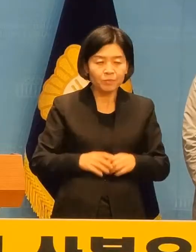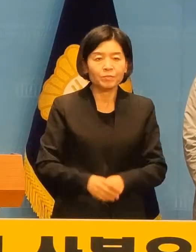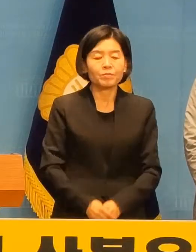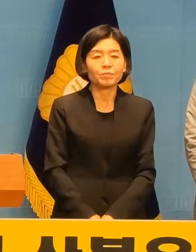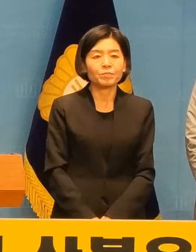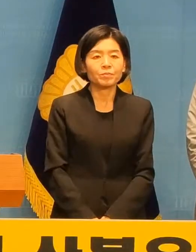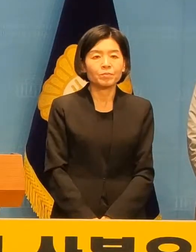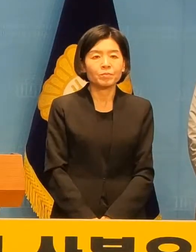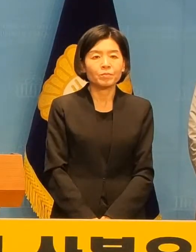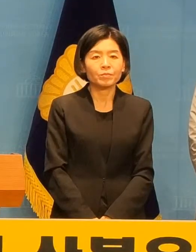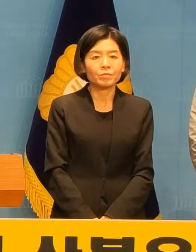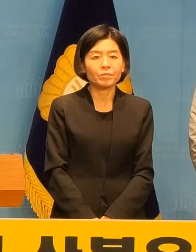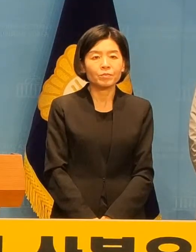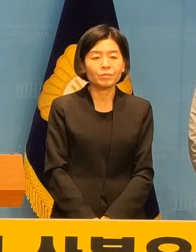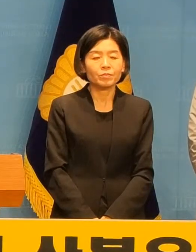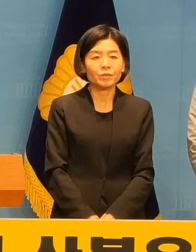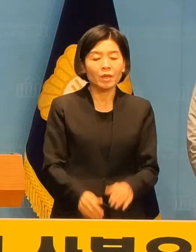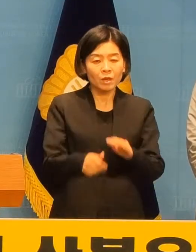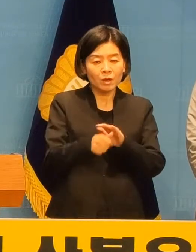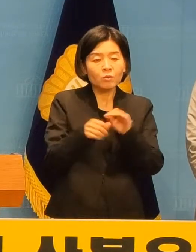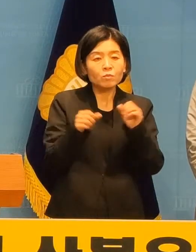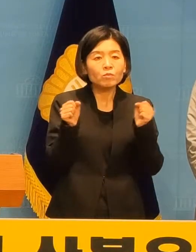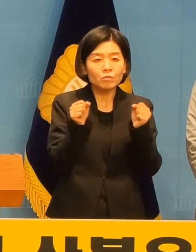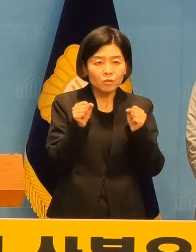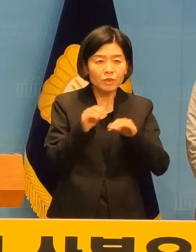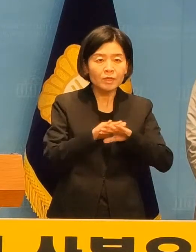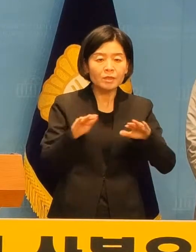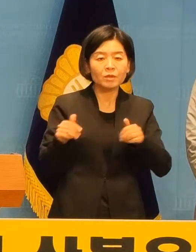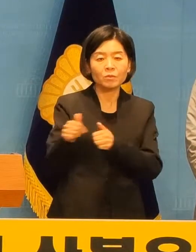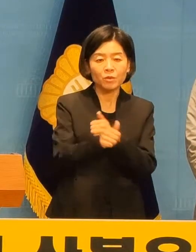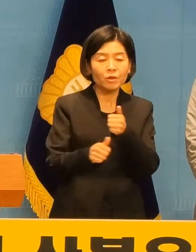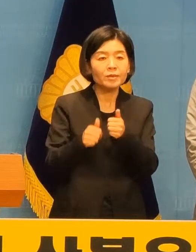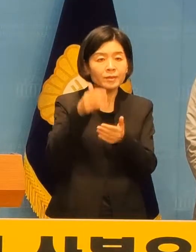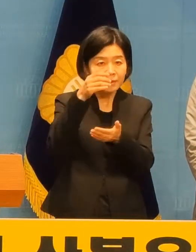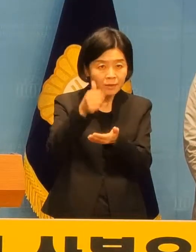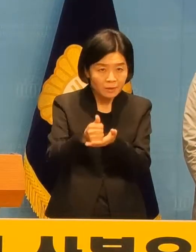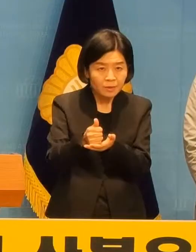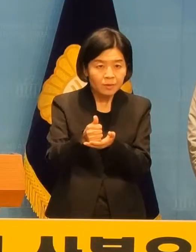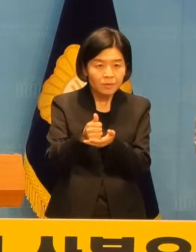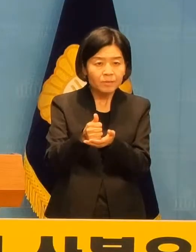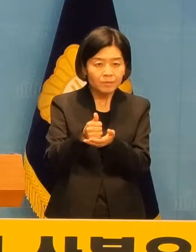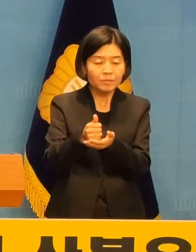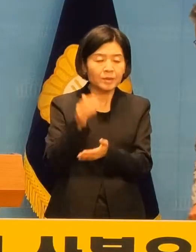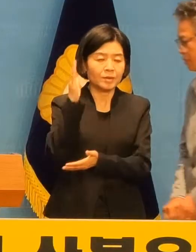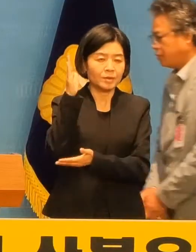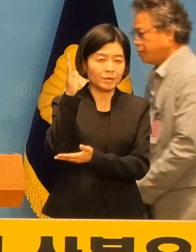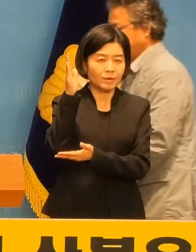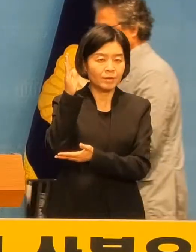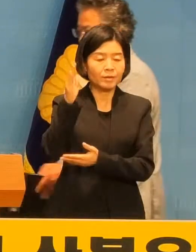예, 이제 마이크를 경북 대책위 정항우 위원장님께 넘기겠습니다.